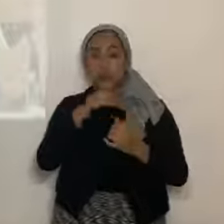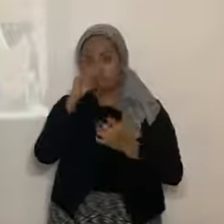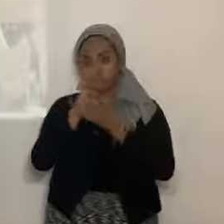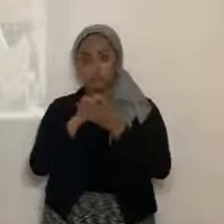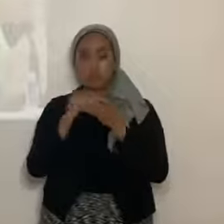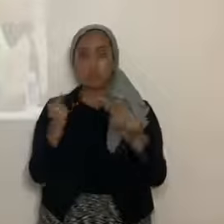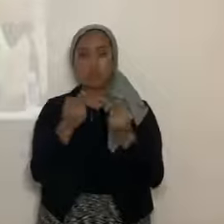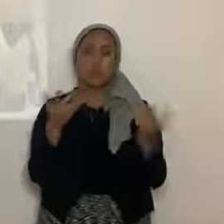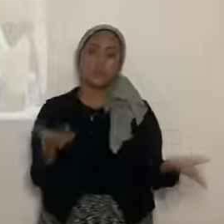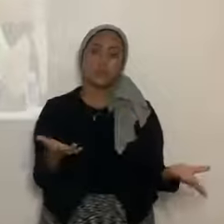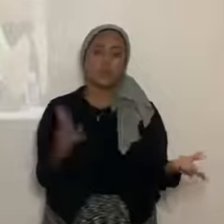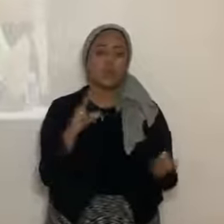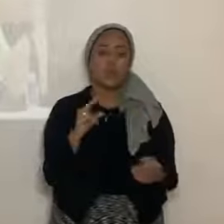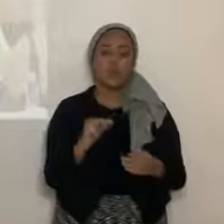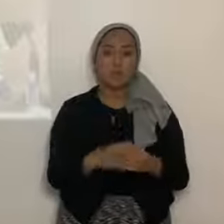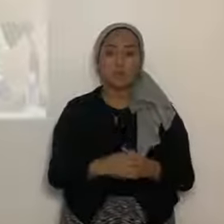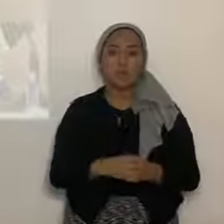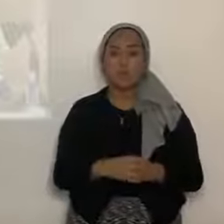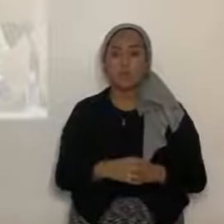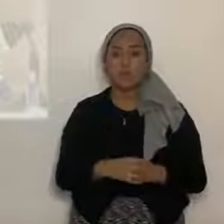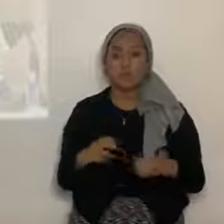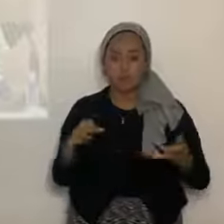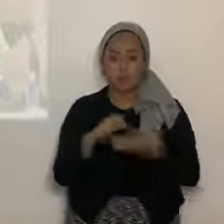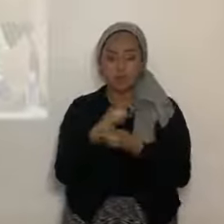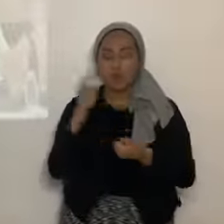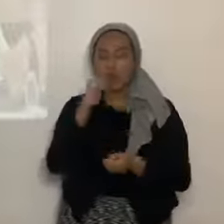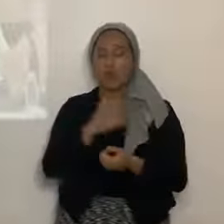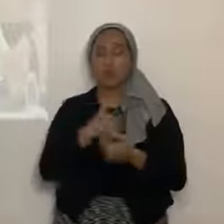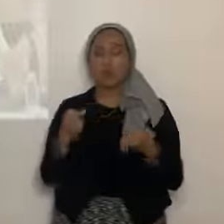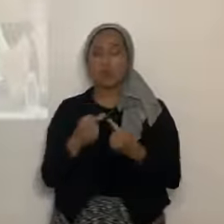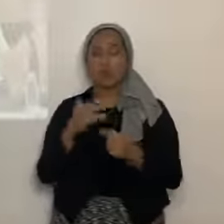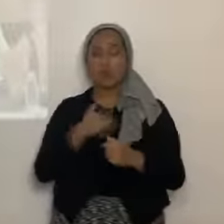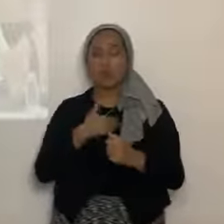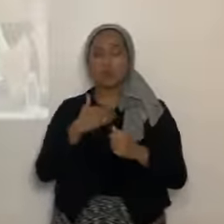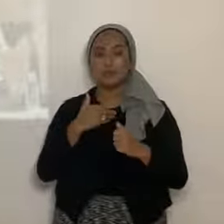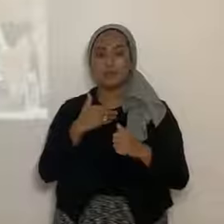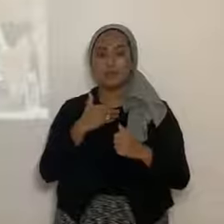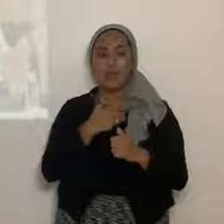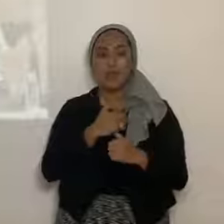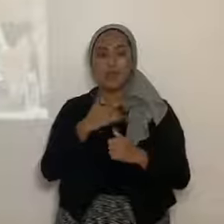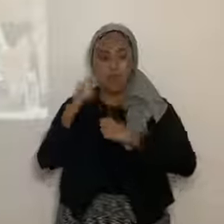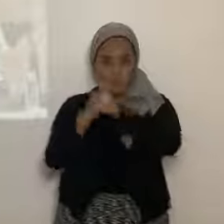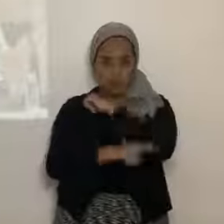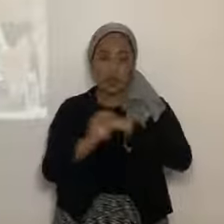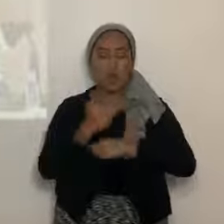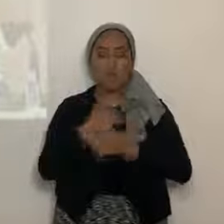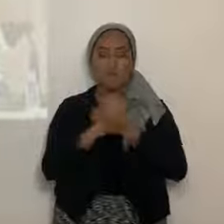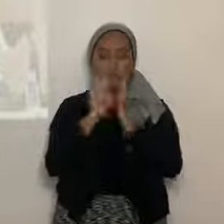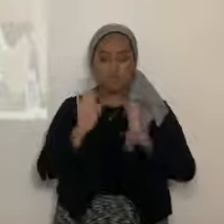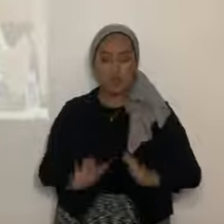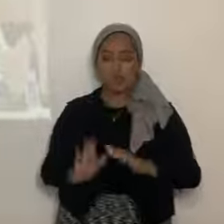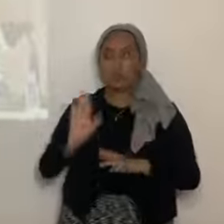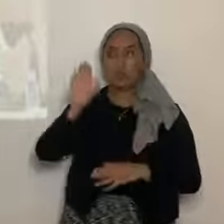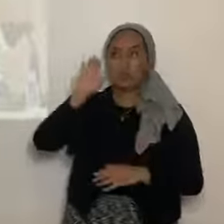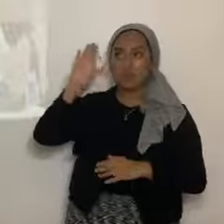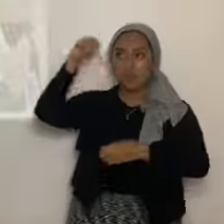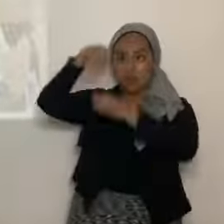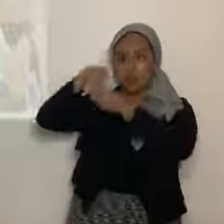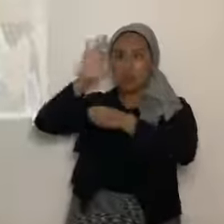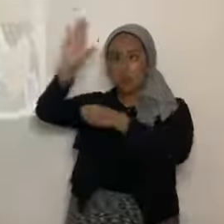pues, lógico que no. Molido por nuestros pecados, el castigo de nuestra paz fue sobre él, y por su llaga fuimos nosotros